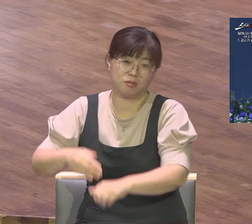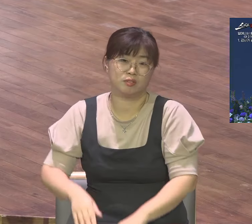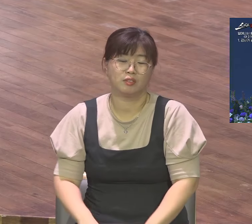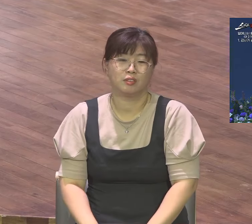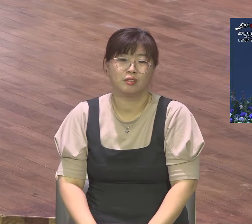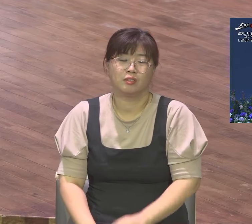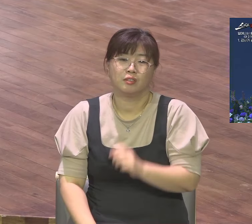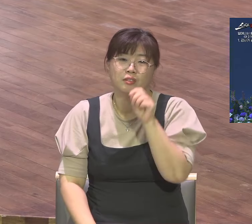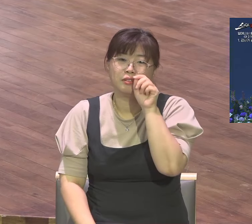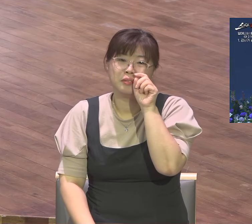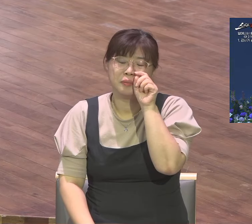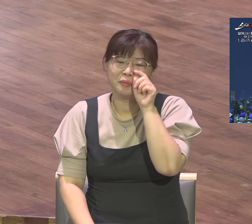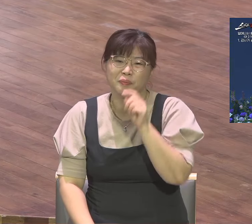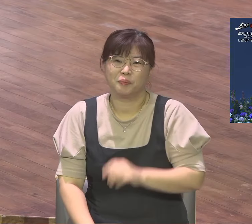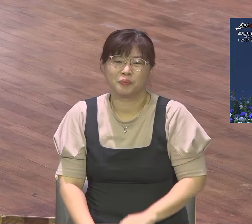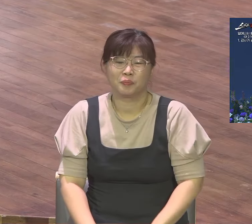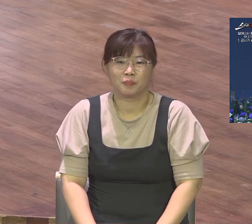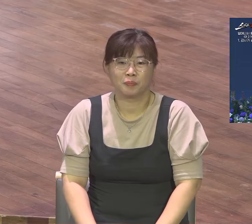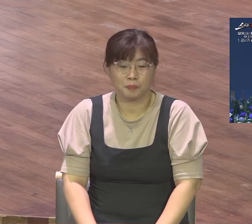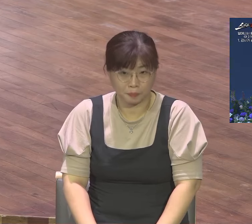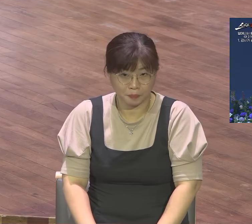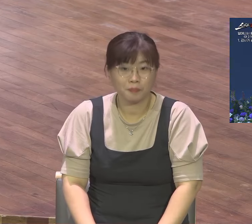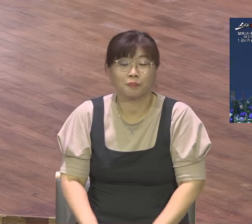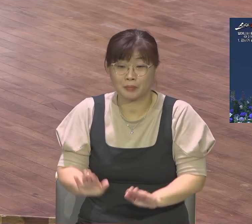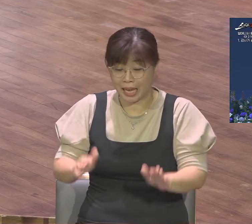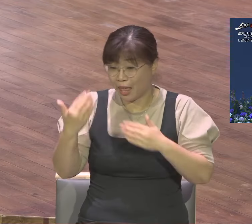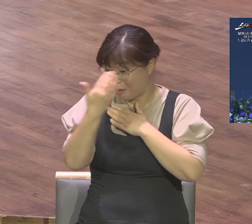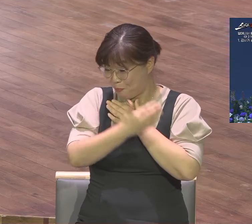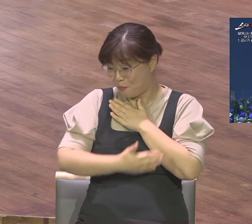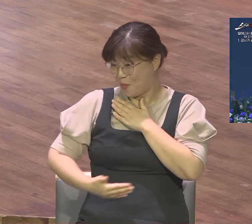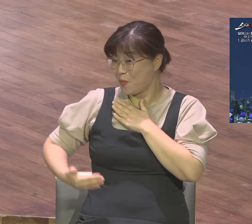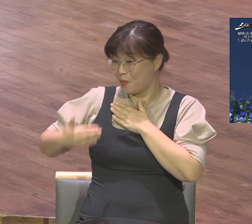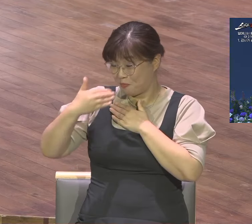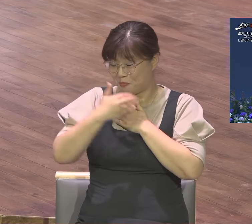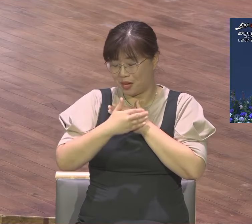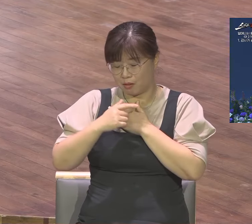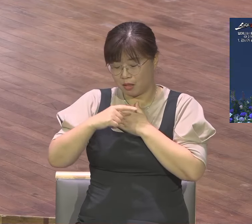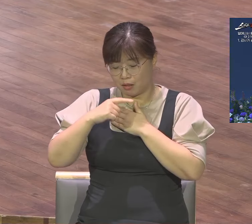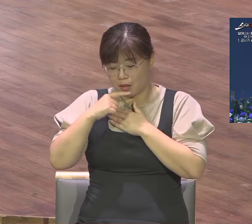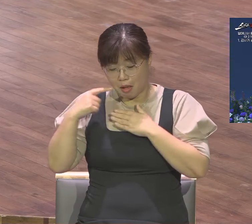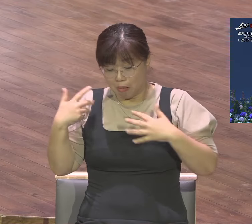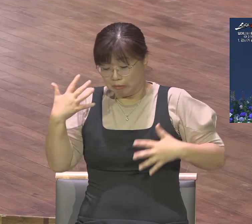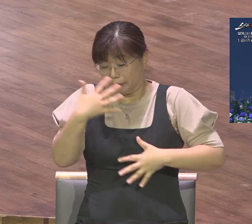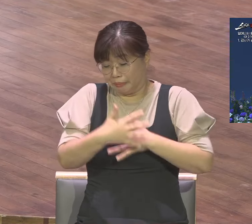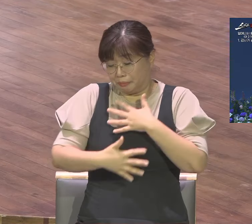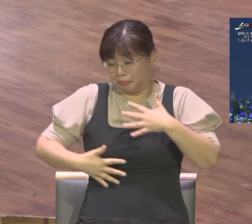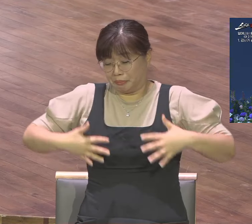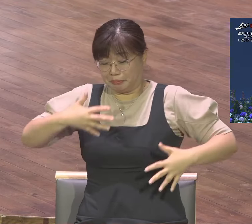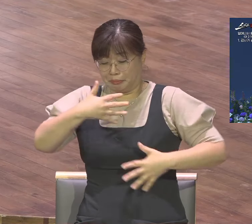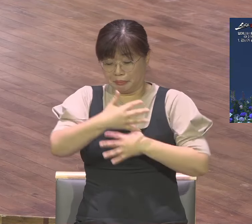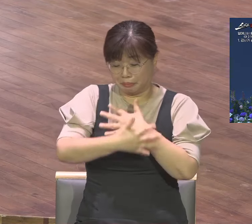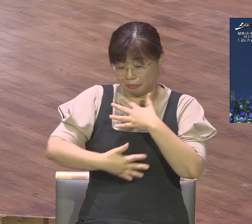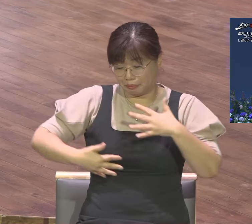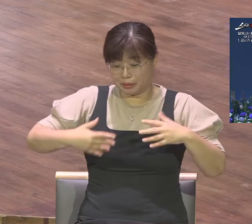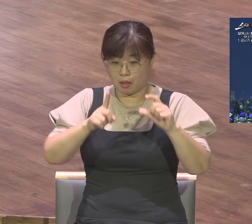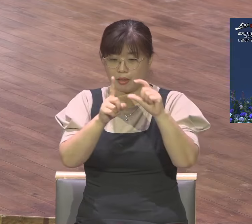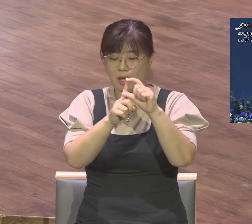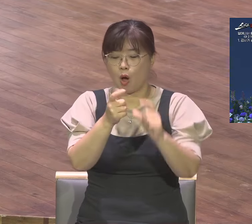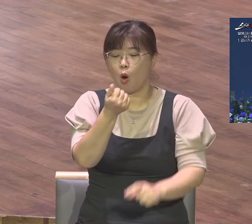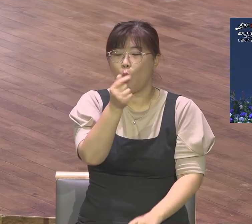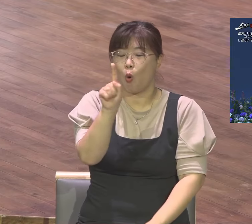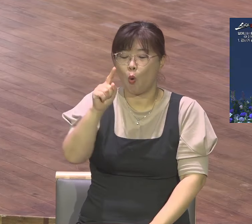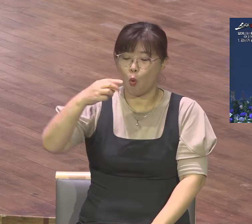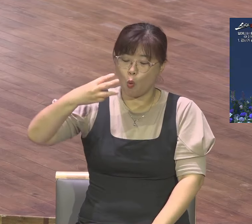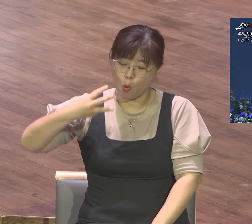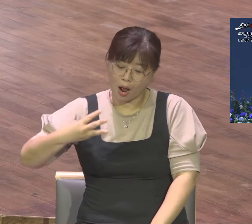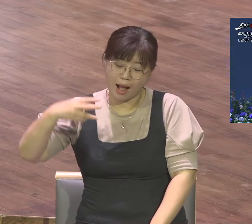자연스럽게 발생하는 것이 활성산소입니다. 우리가 생활하면서 삼시세끼 밥을 먹고 입을 음식을 넣으면요.